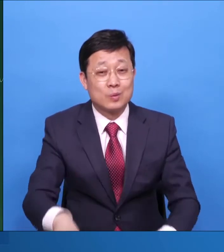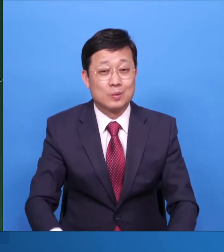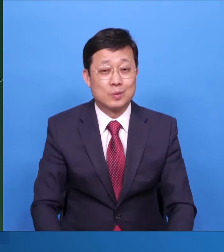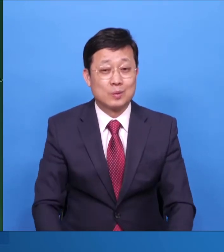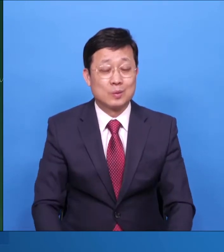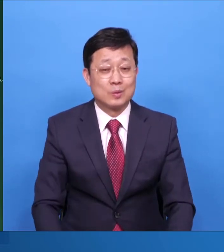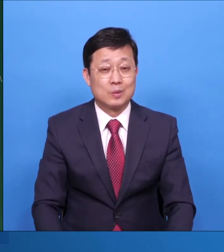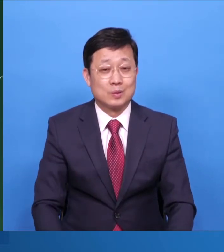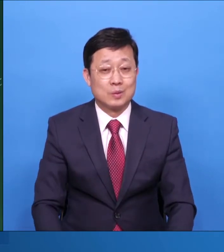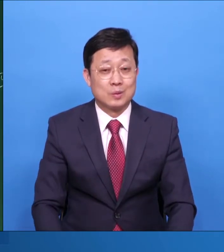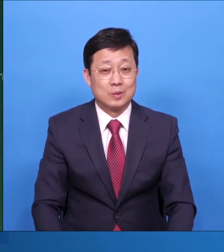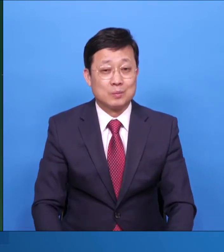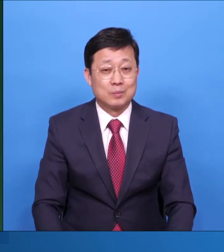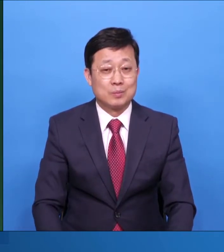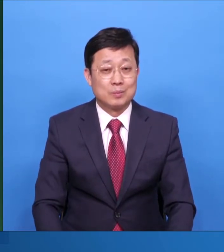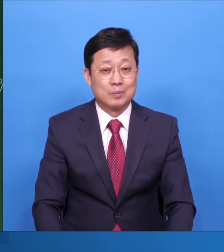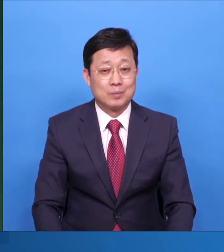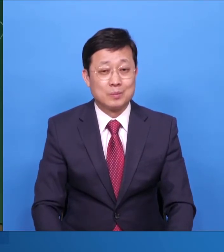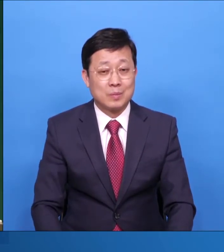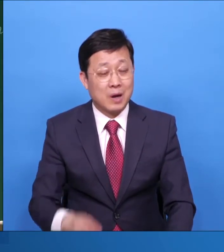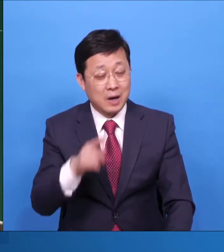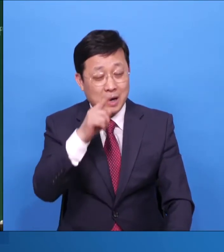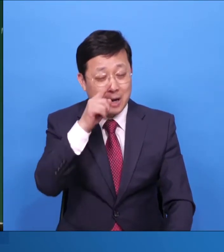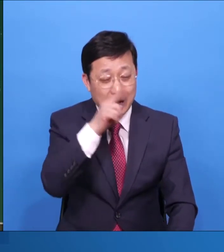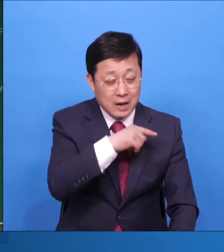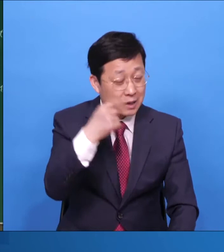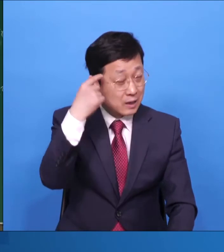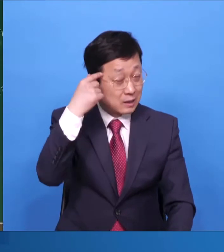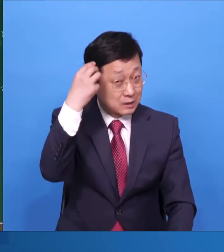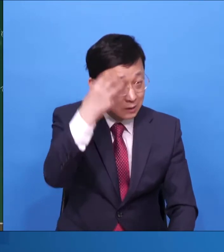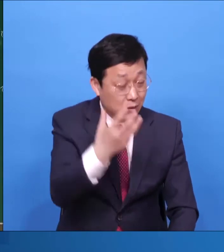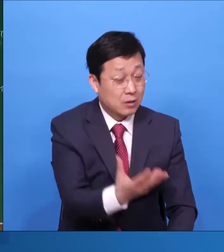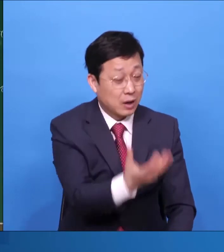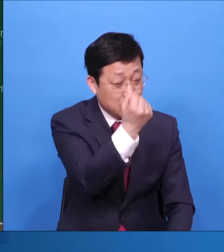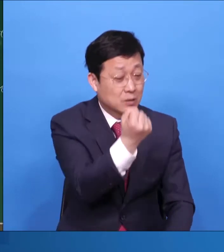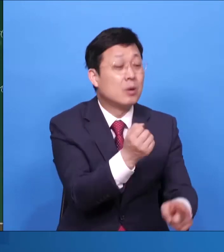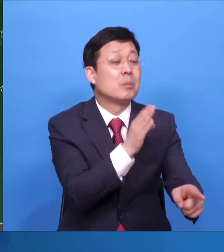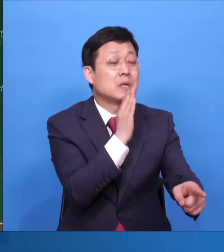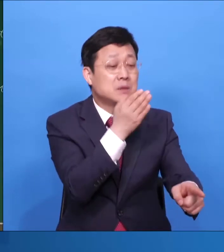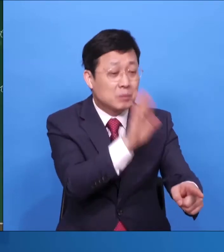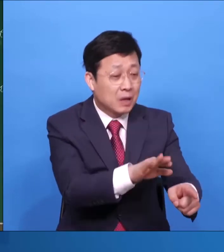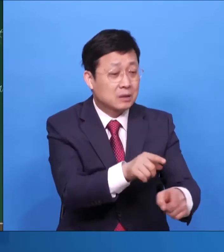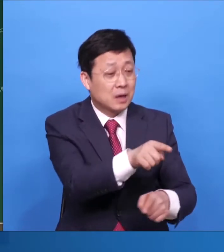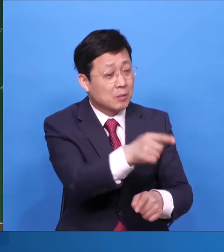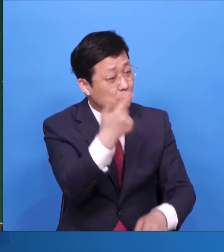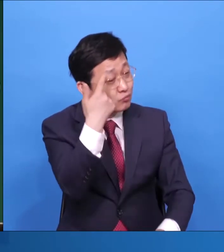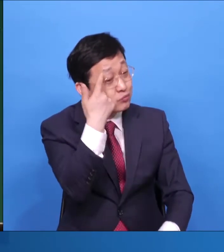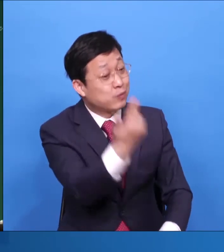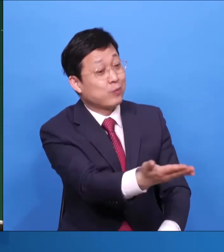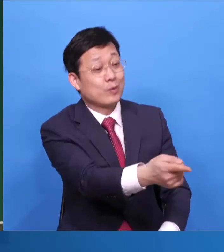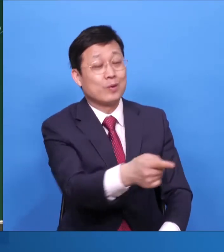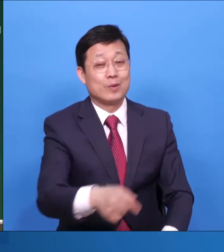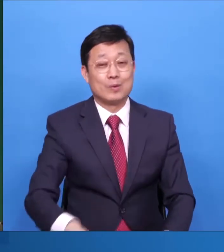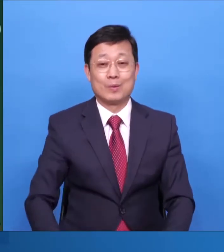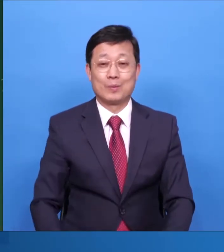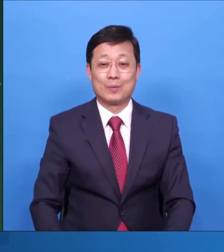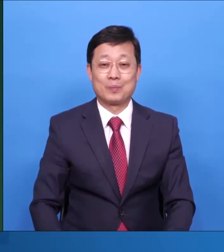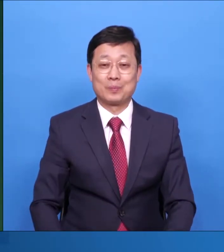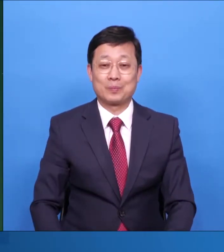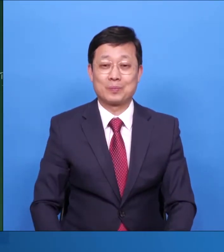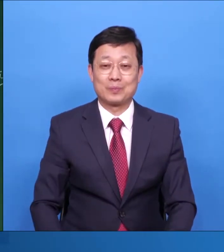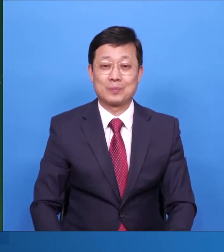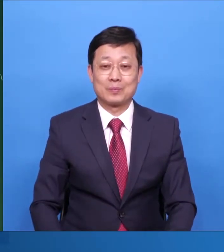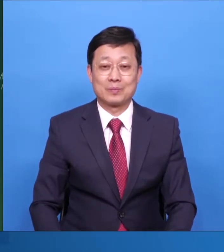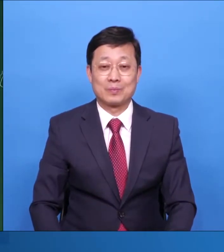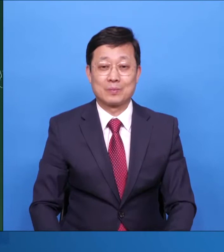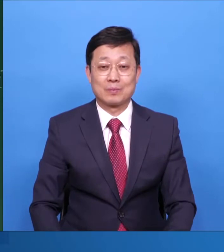이제 악한 영이 들려서 그런데 본인에게 물어보라는 거예요. Por supuesto que fue poseído por demonios, pero le preguntó eso a él. 자기